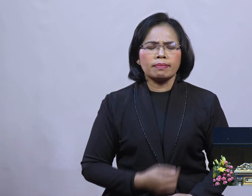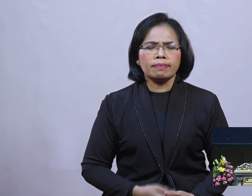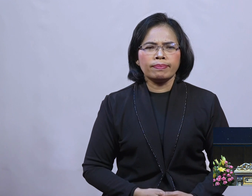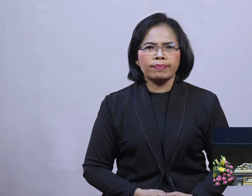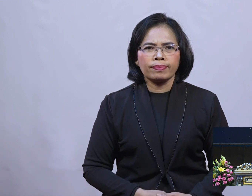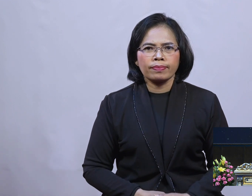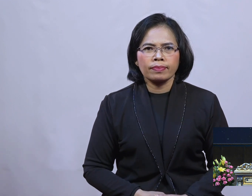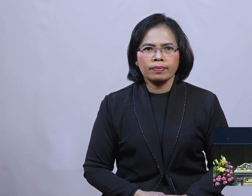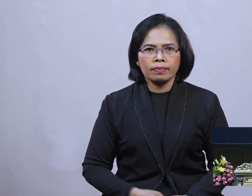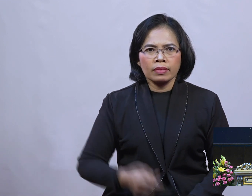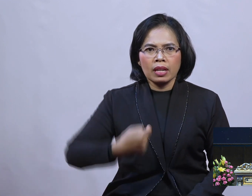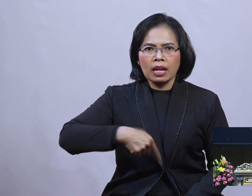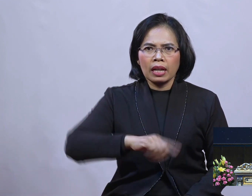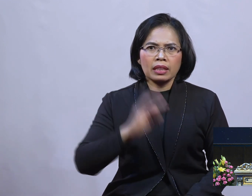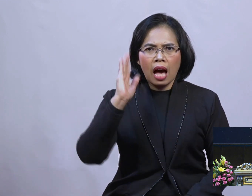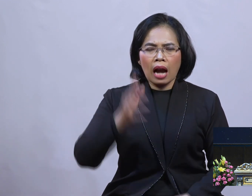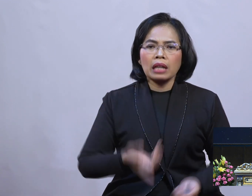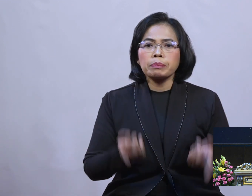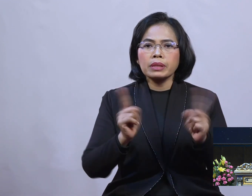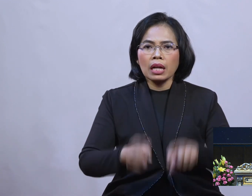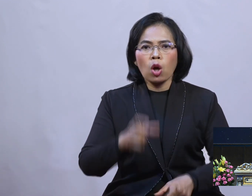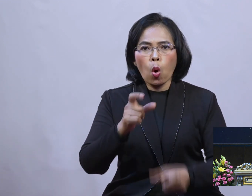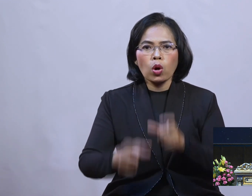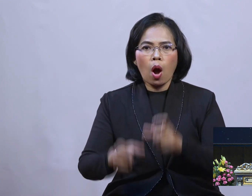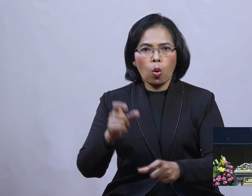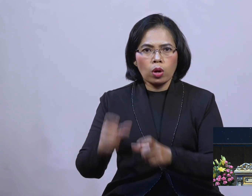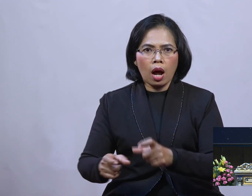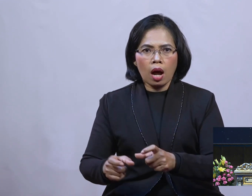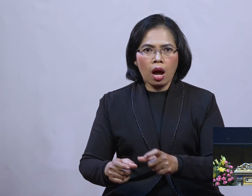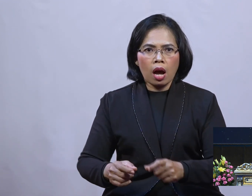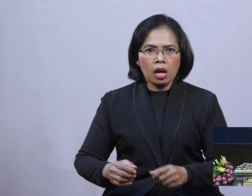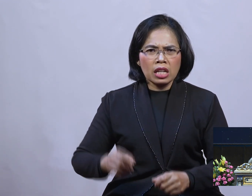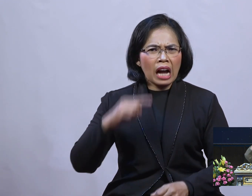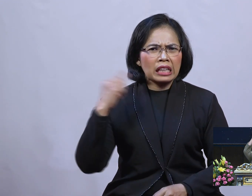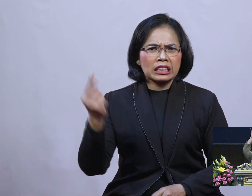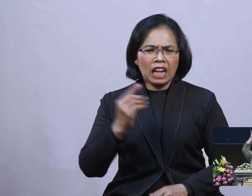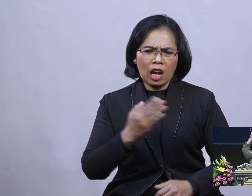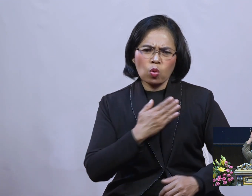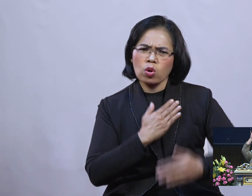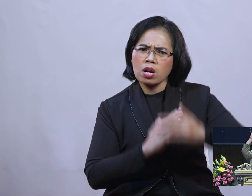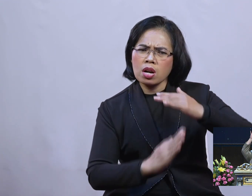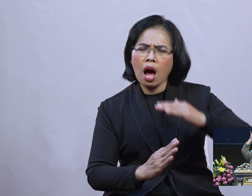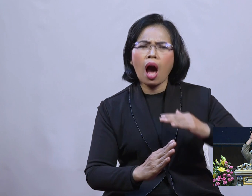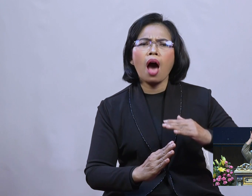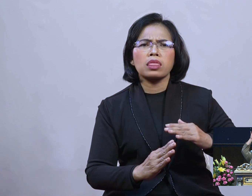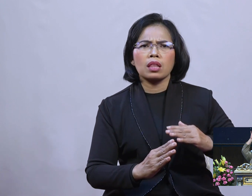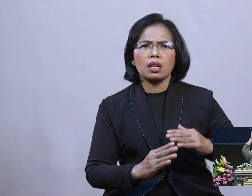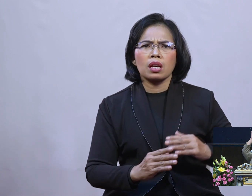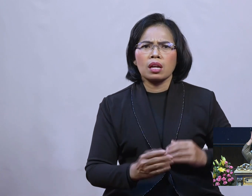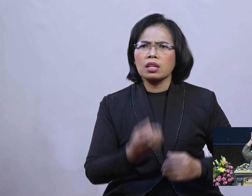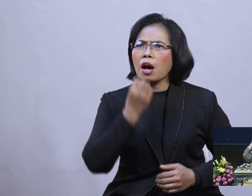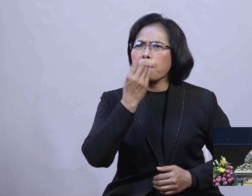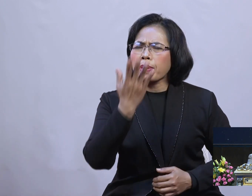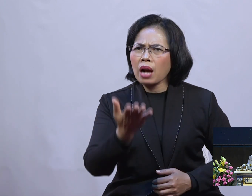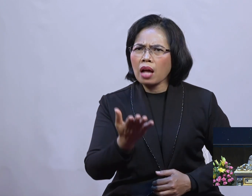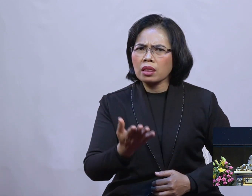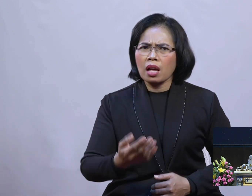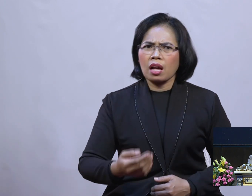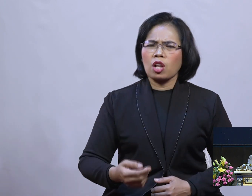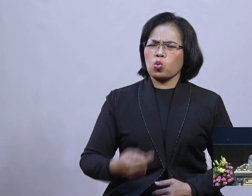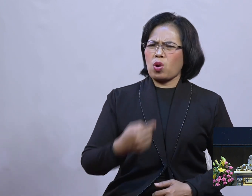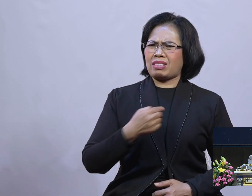Ayo kita akan menjadi orang-orang Hai yang sama rendah hati dan berkata Tuhan anjesgo